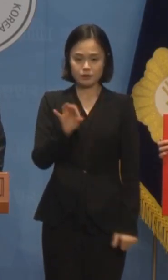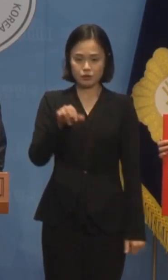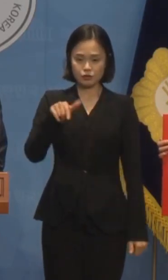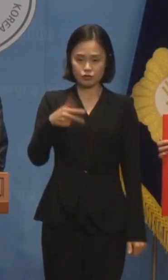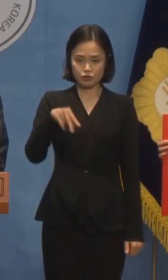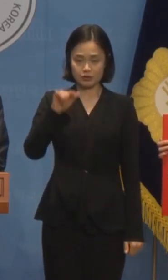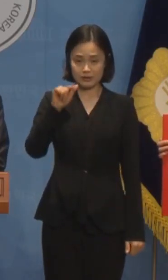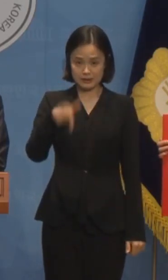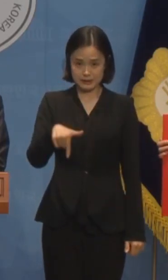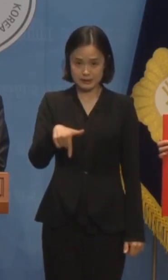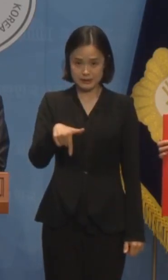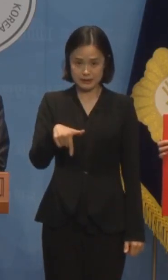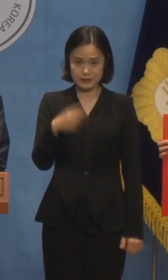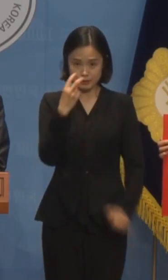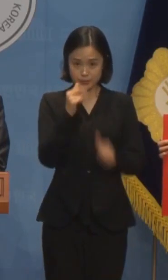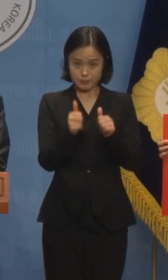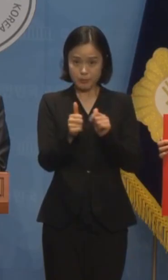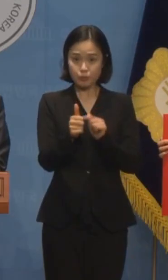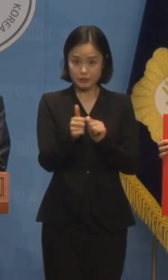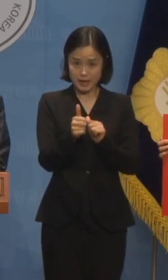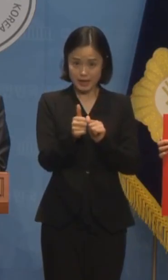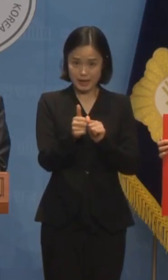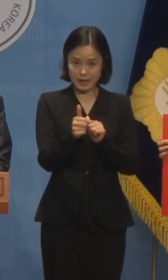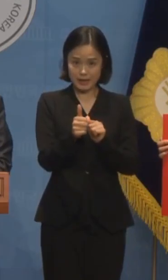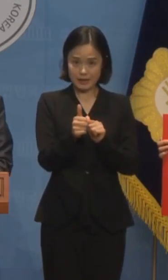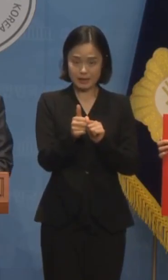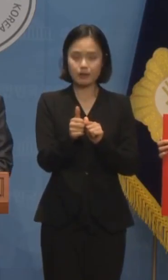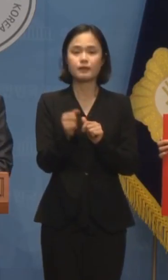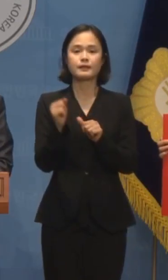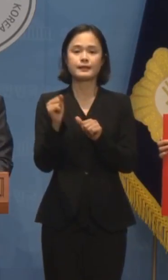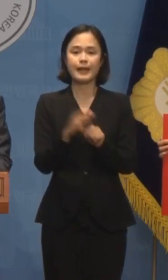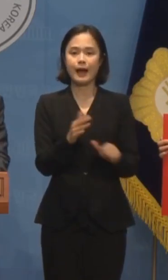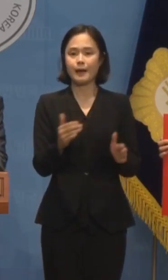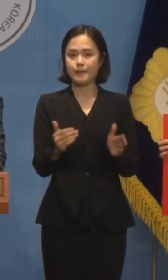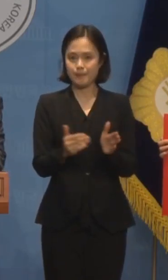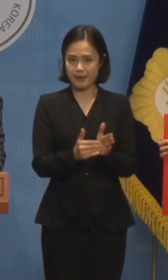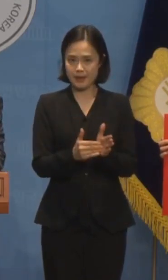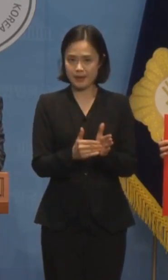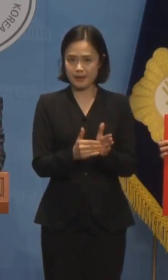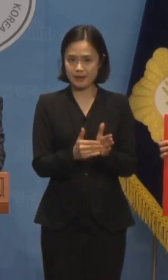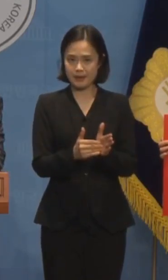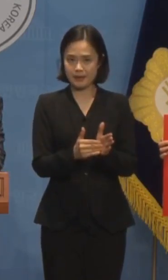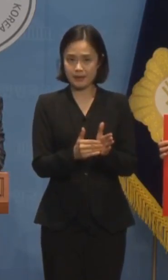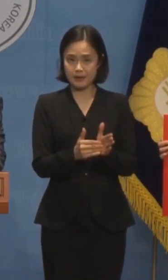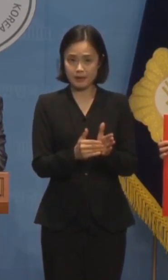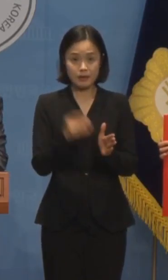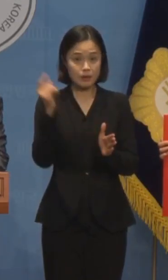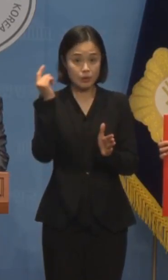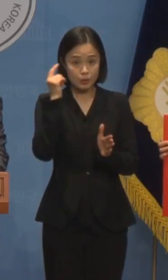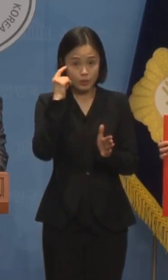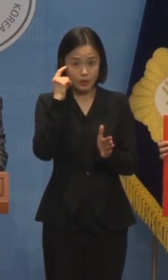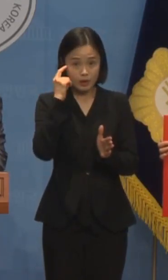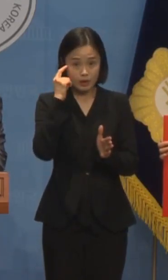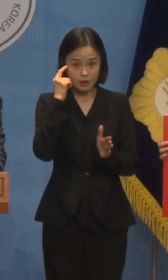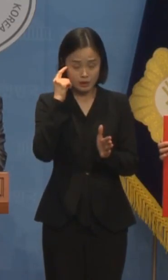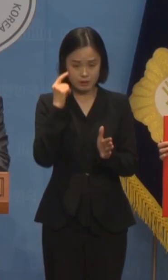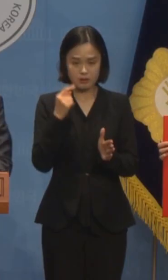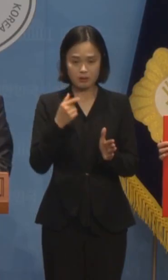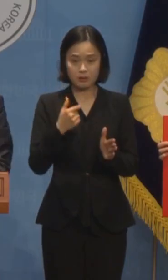낙마했습니다. 정순신 전 검사가 낙마한 것은 단순히 자녀의 학교폭력 때문만이